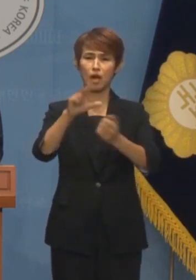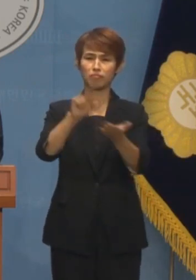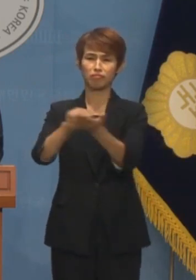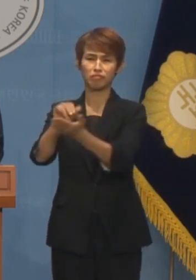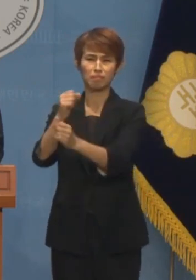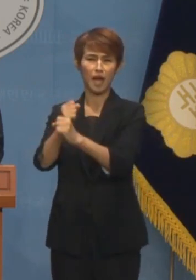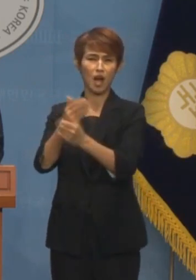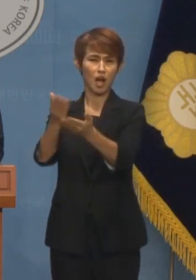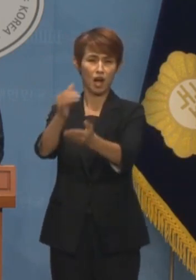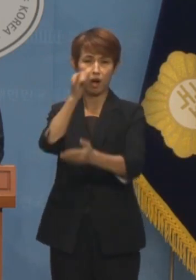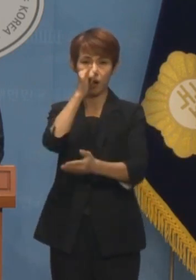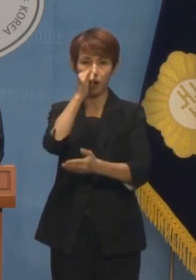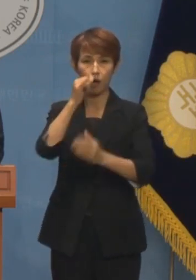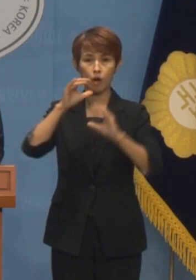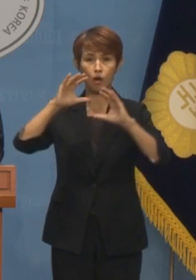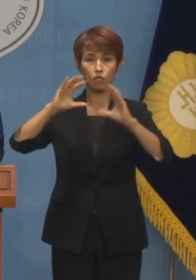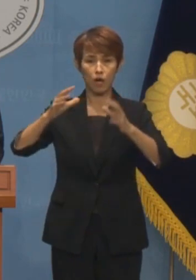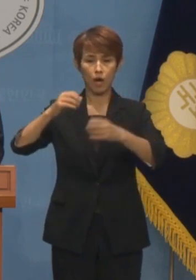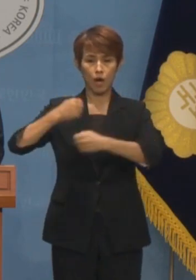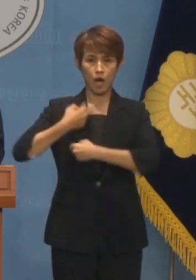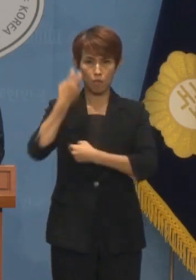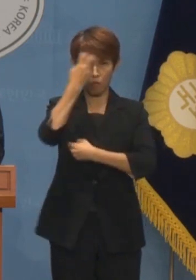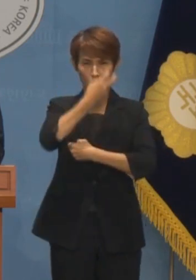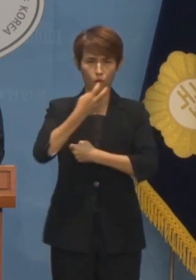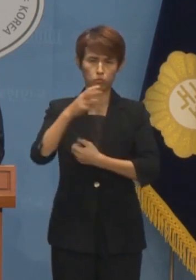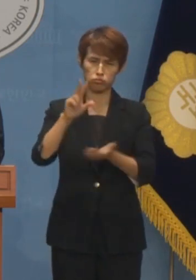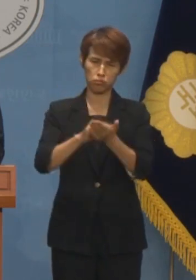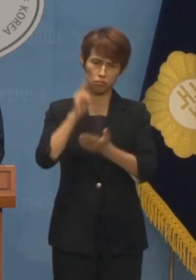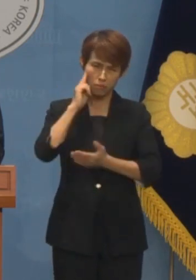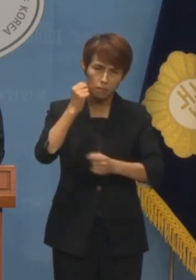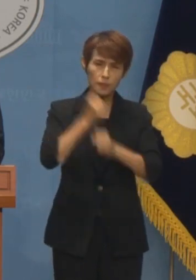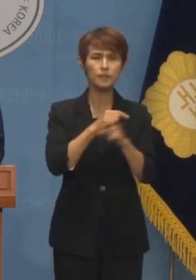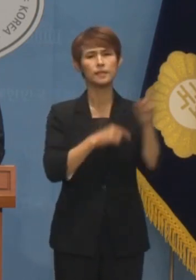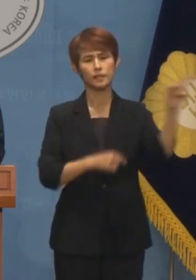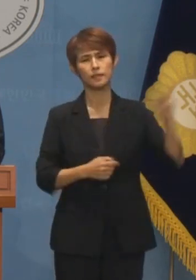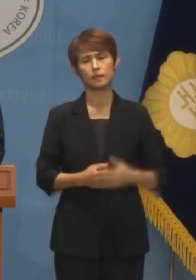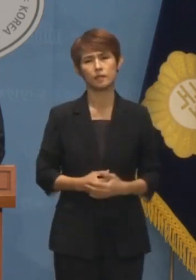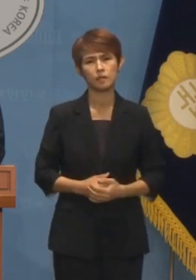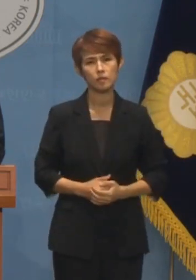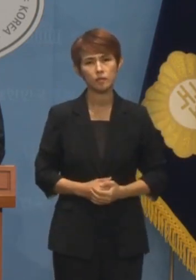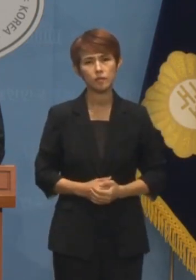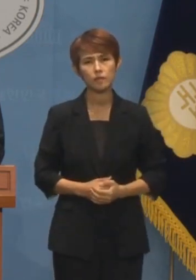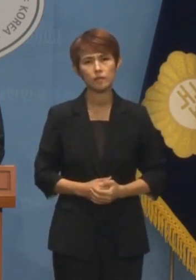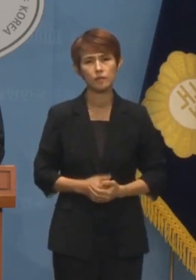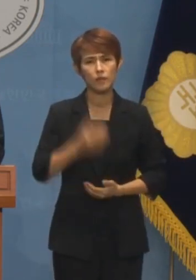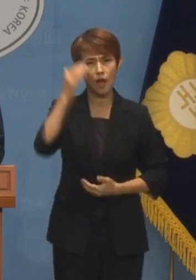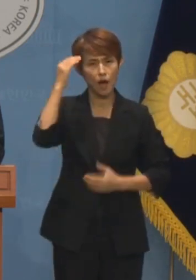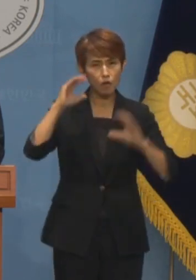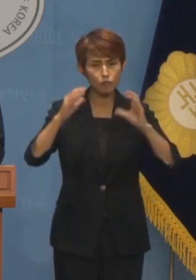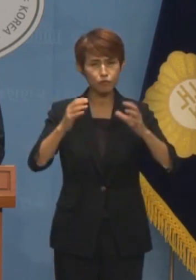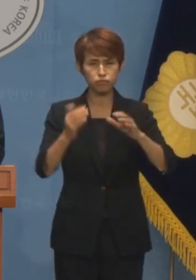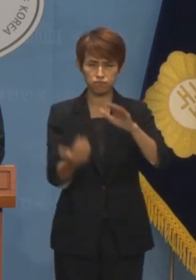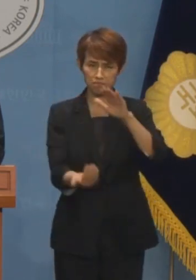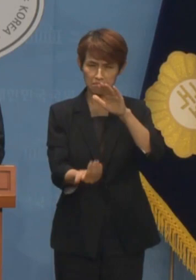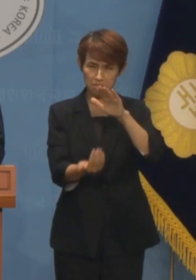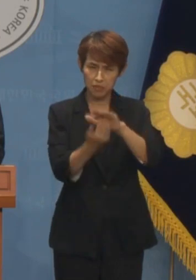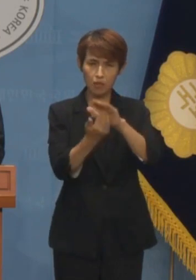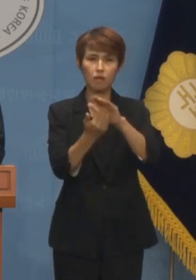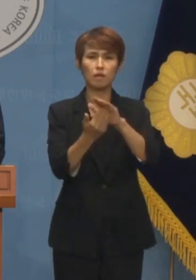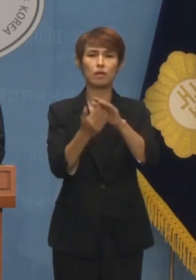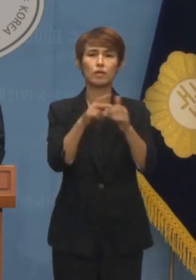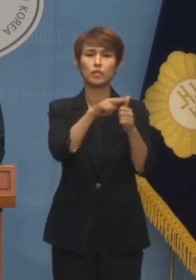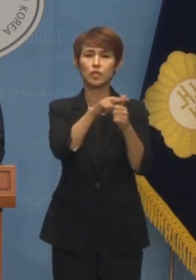안보마저 최악의 상황으로 내몰고 있습니다. 대한민국 최고위 국정